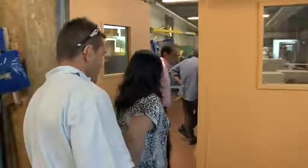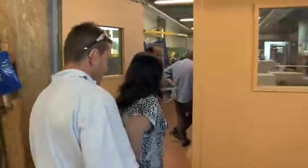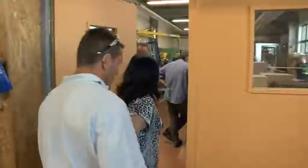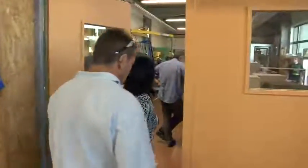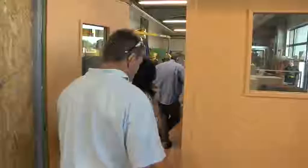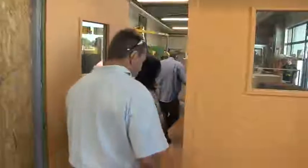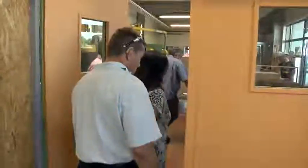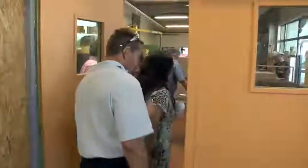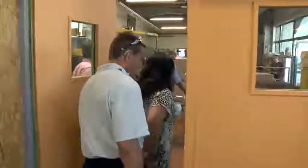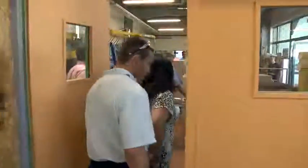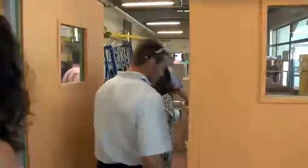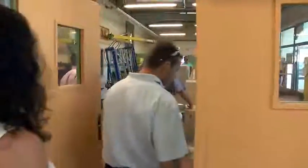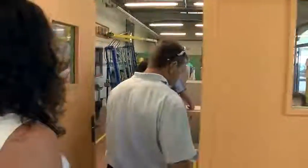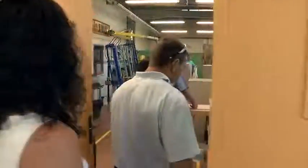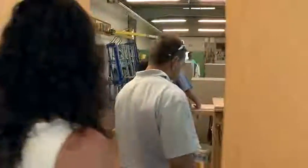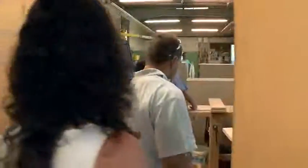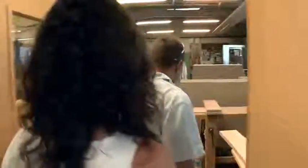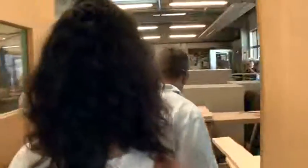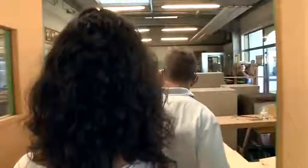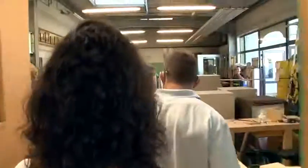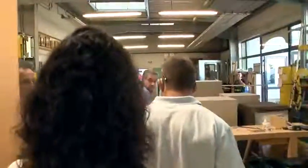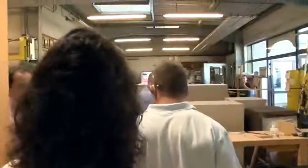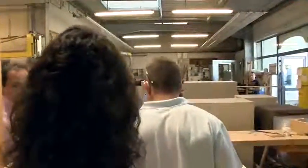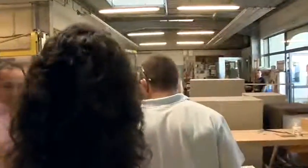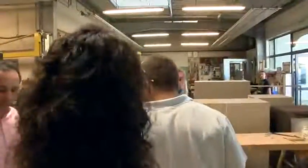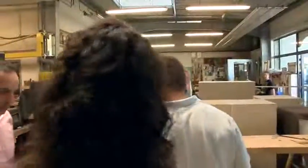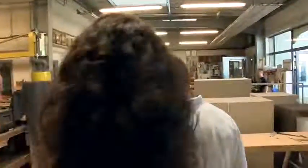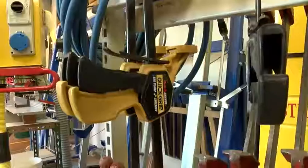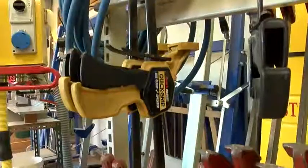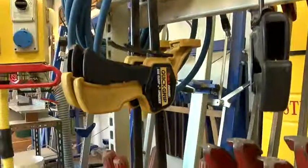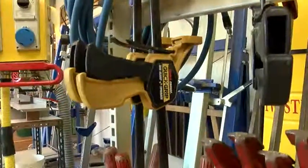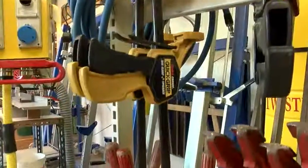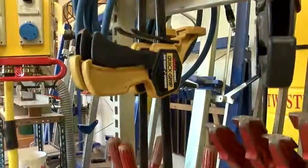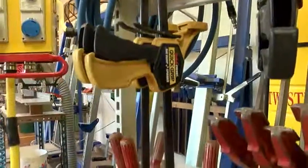leur correspond. La menuiserie. Tu sens ?